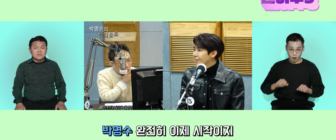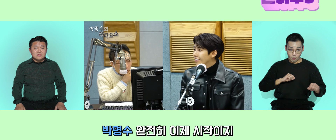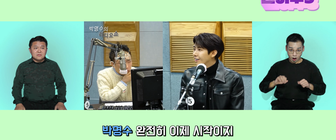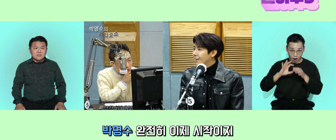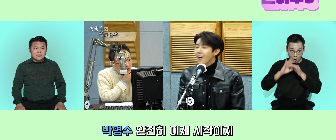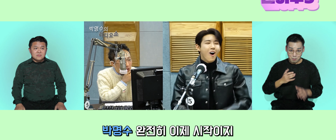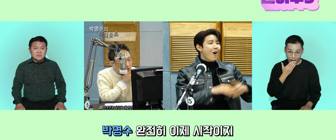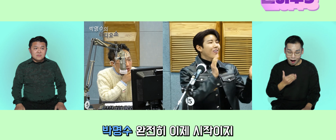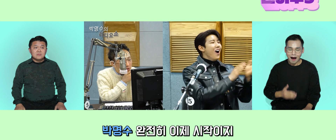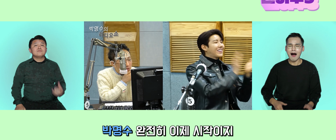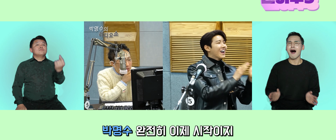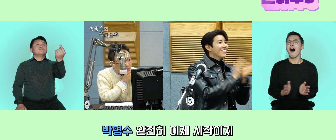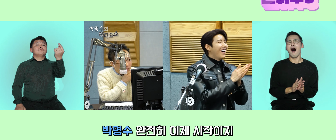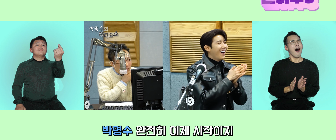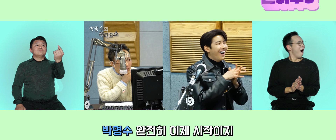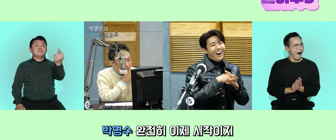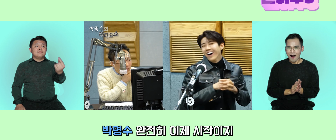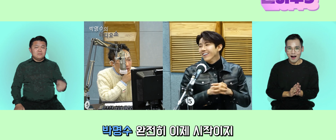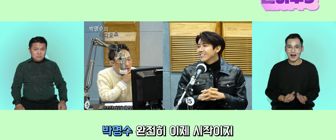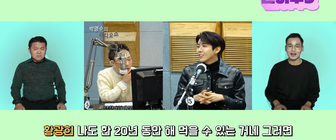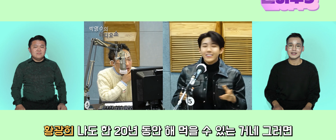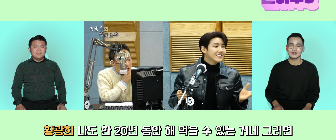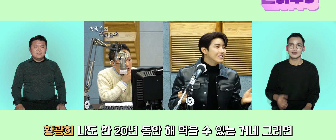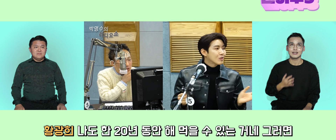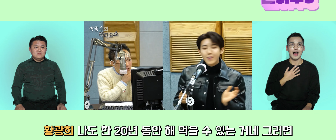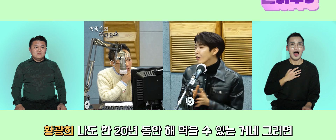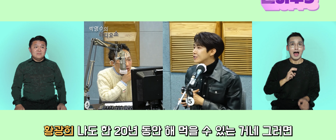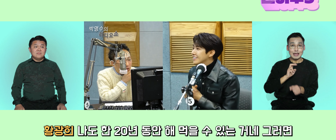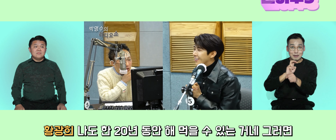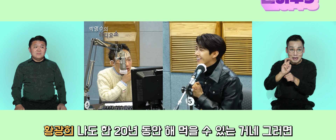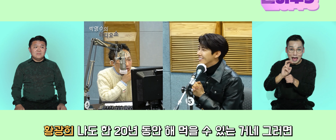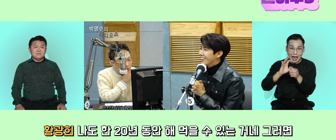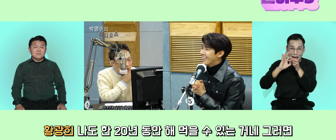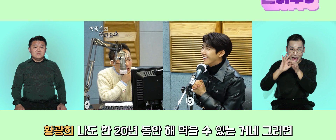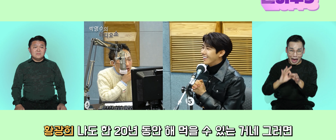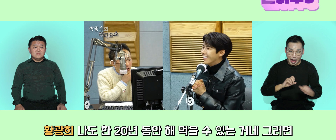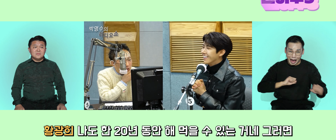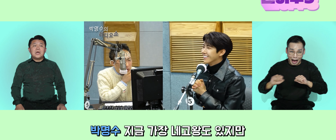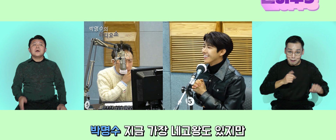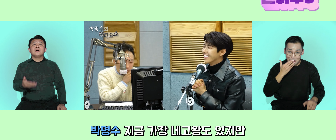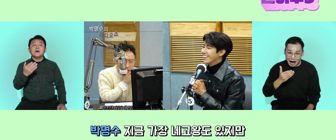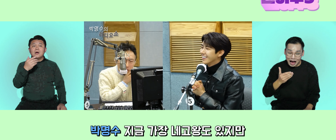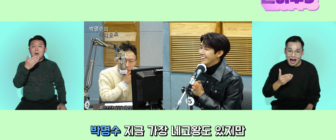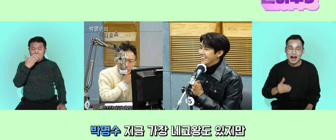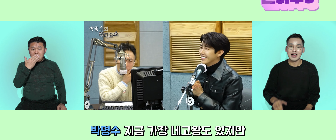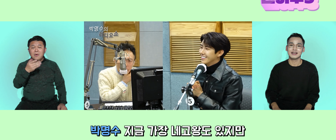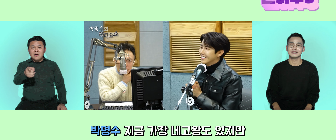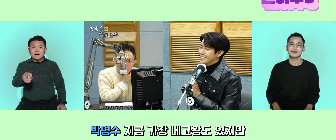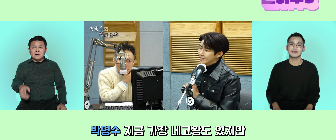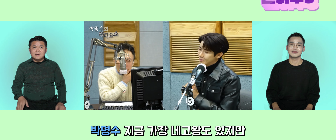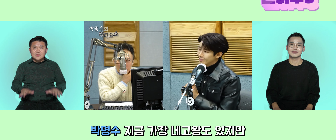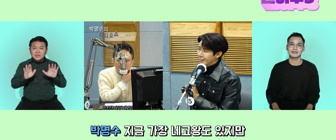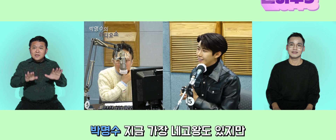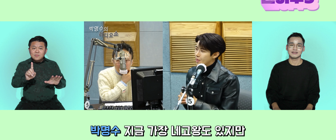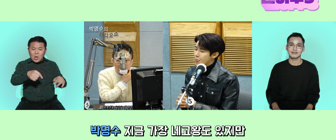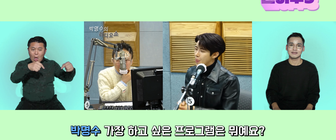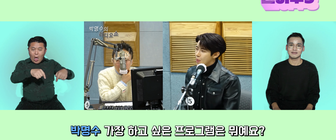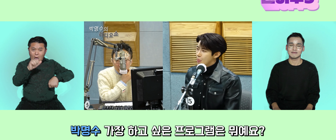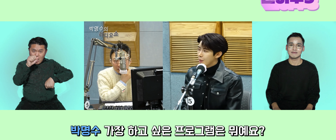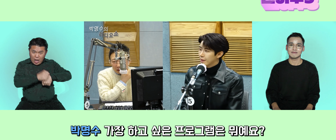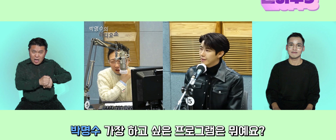시작이네요? 완전히 이제 시작이지. 대박! 나도 한 20년 동안 해먹을 수 있는 거네 그러면 지금 가장 내 고향도 있지만